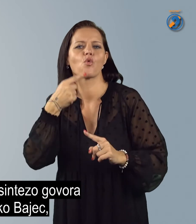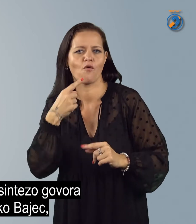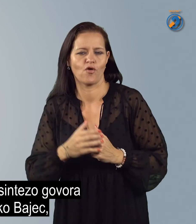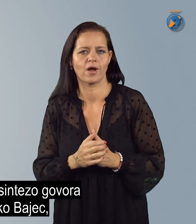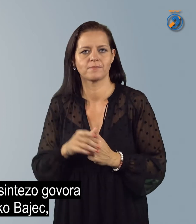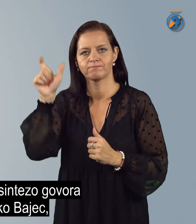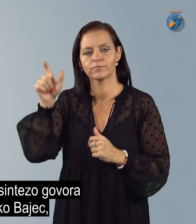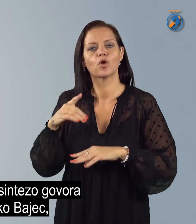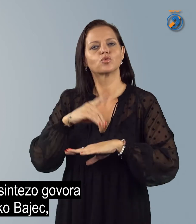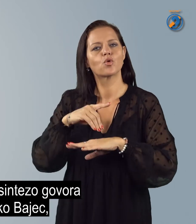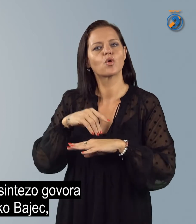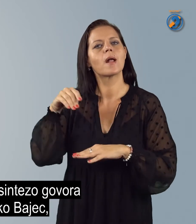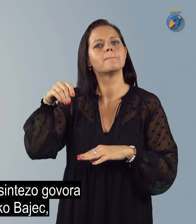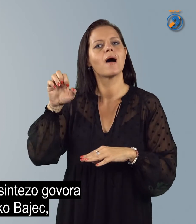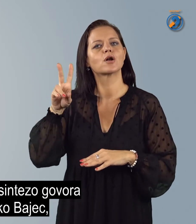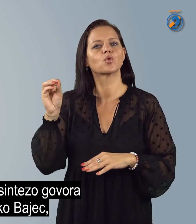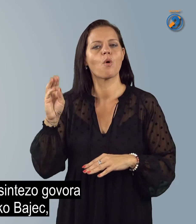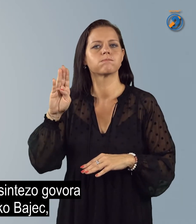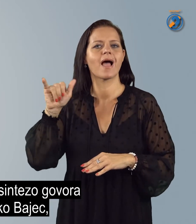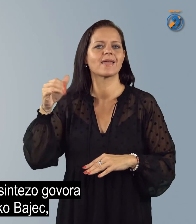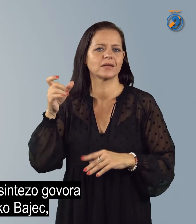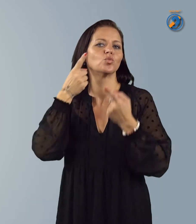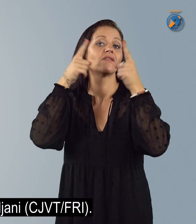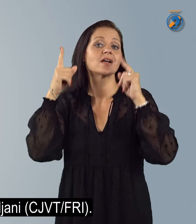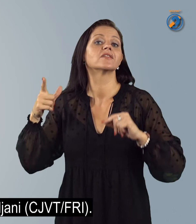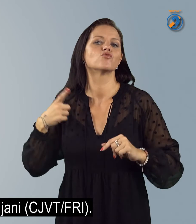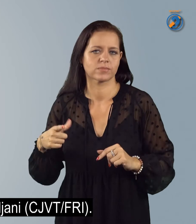govora. Dr. Marko Bajec, Univerza v Ljubljani.